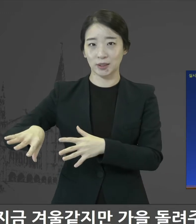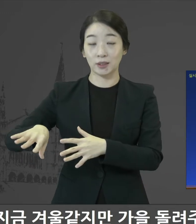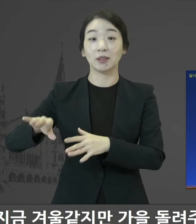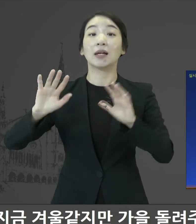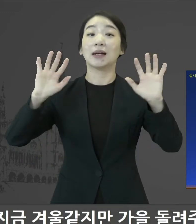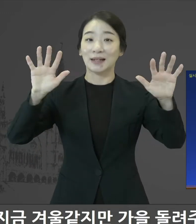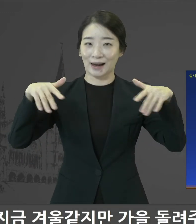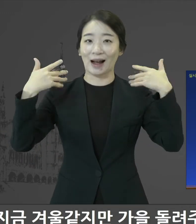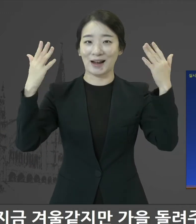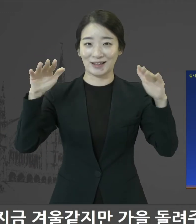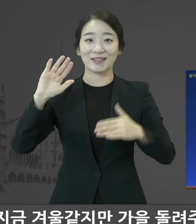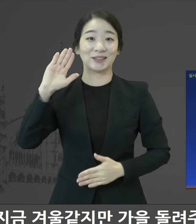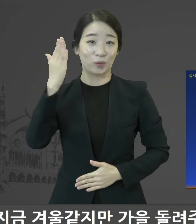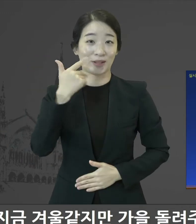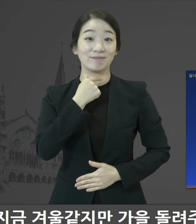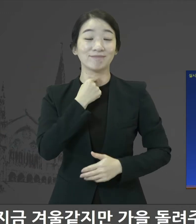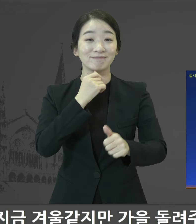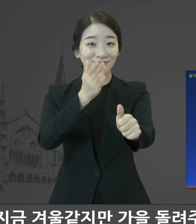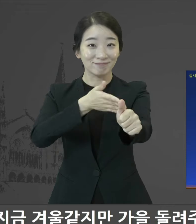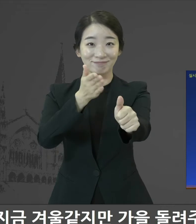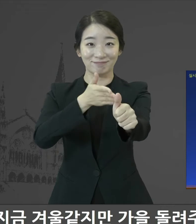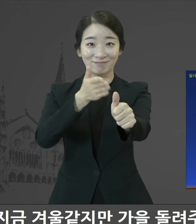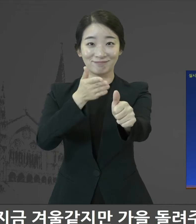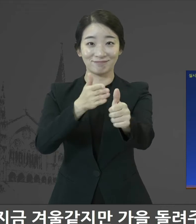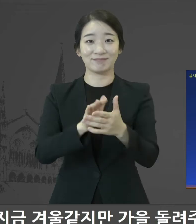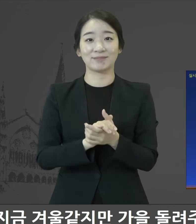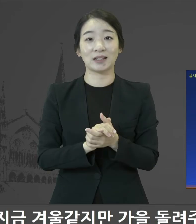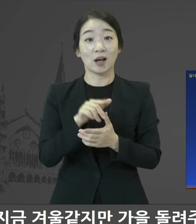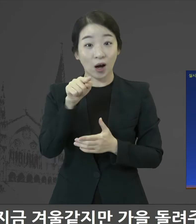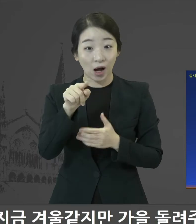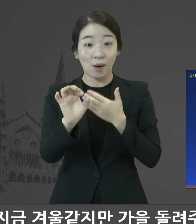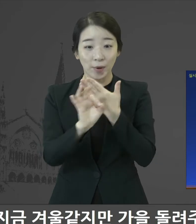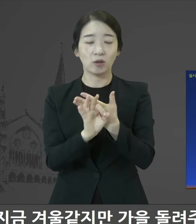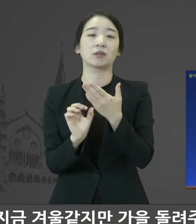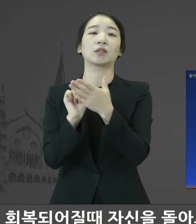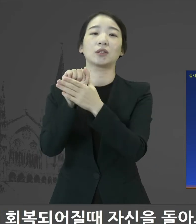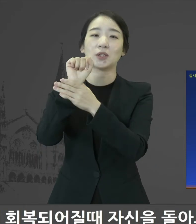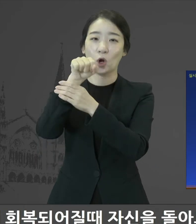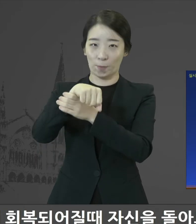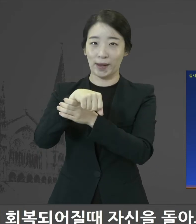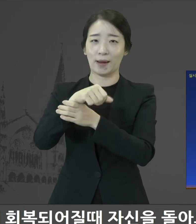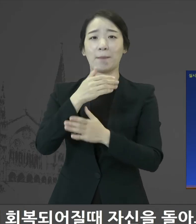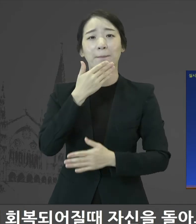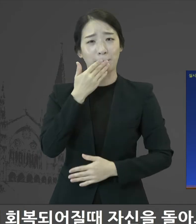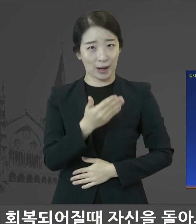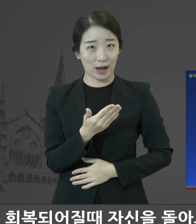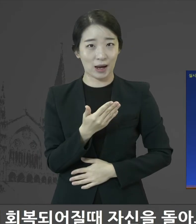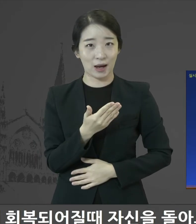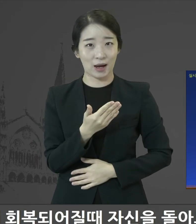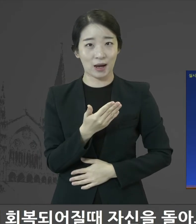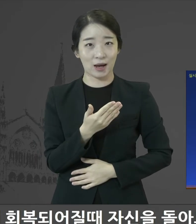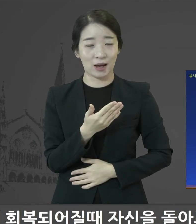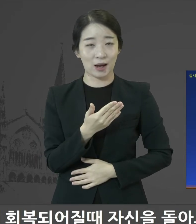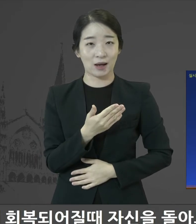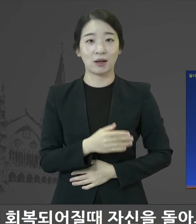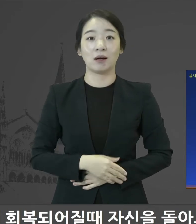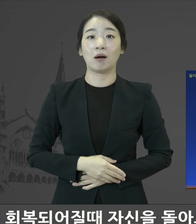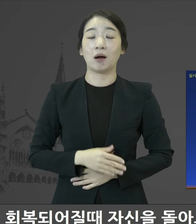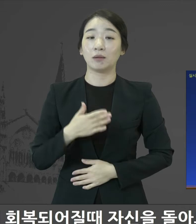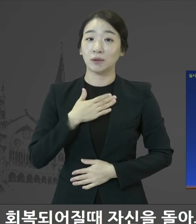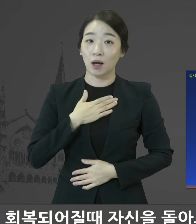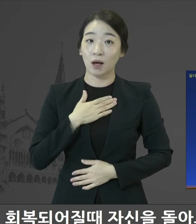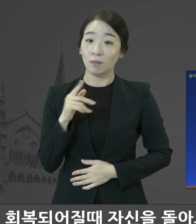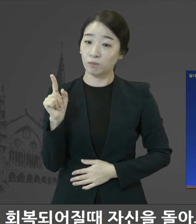소망합니다. 그래야 열매를 맺을 수 있게 되는 것이죠. 무엇을 버려야